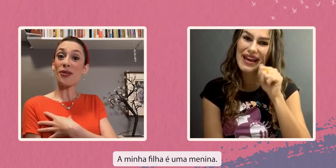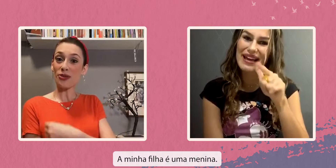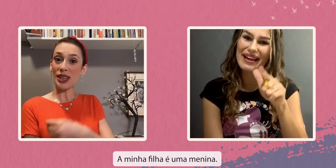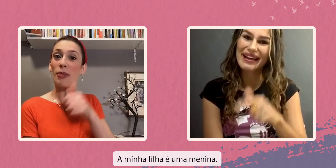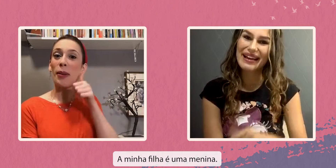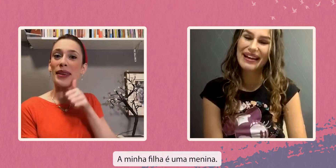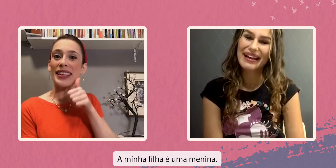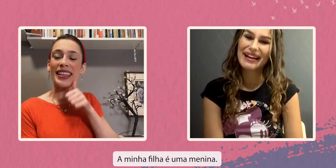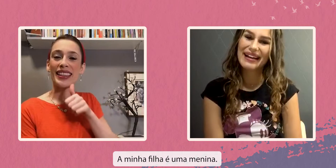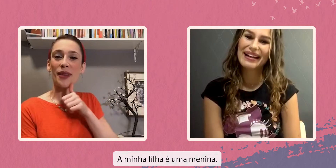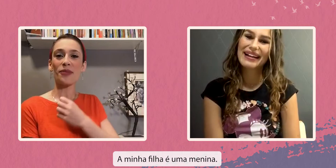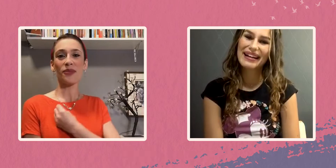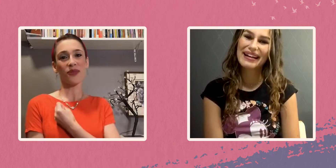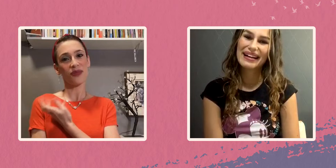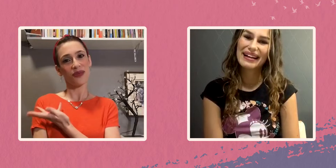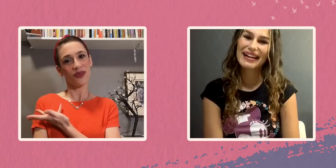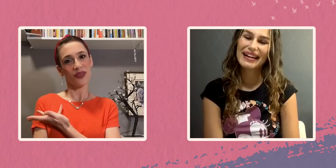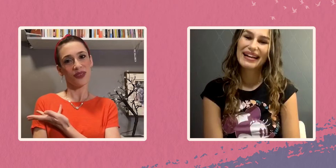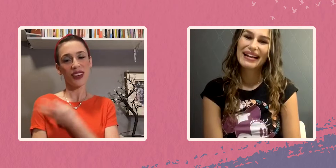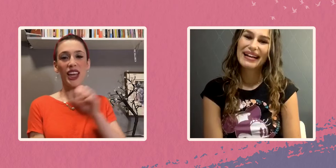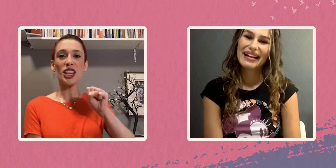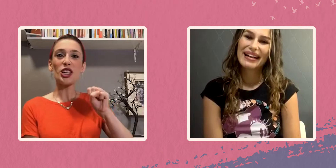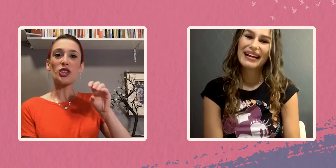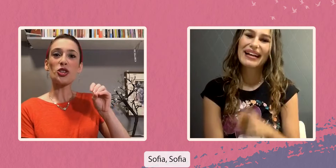A minha filha é uma menina.